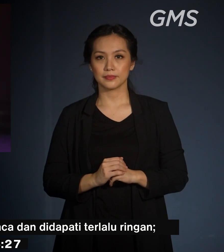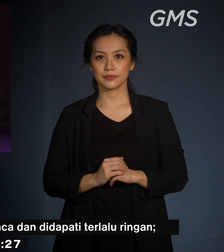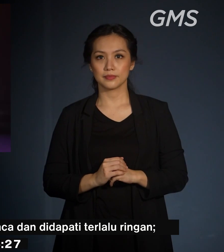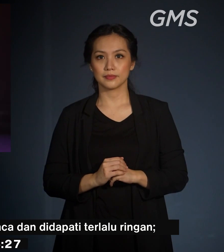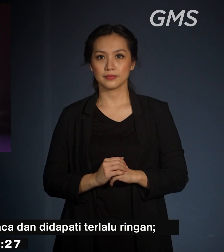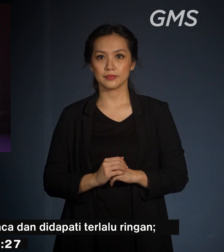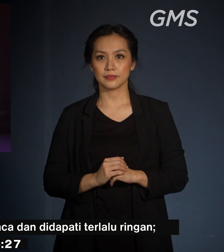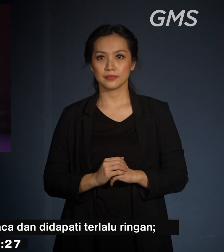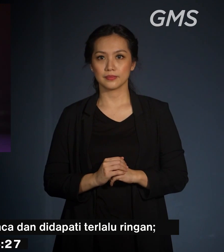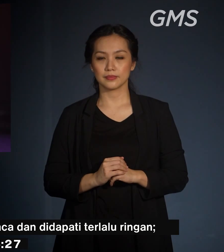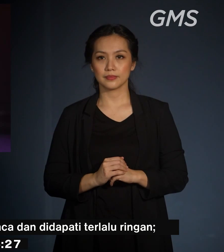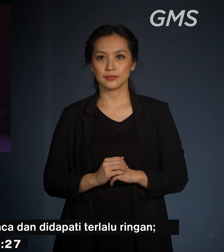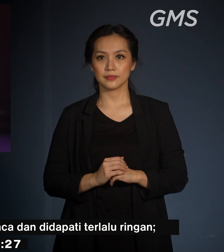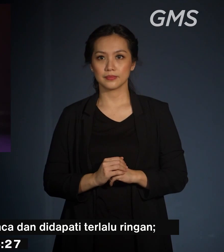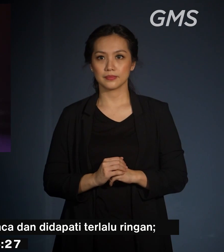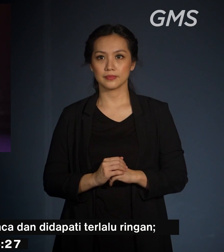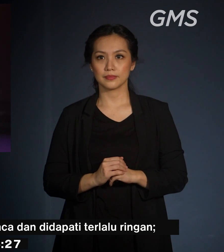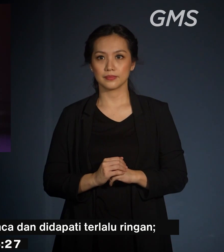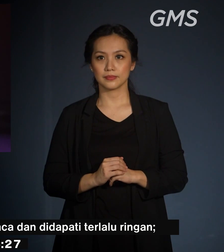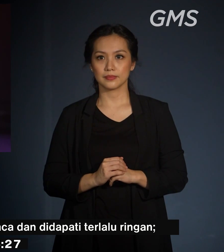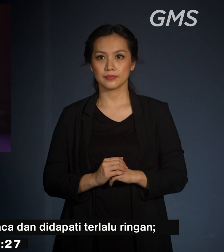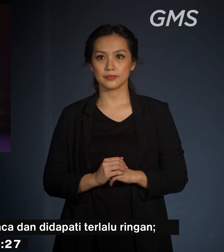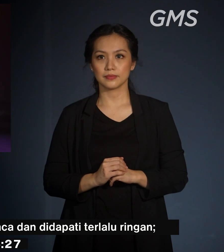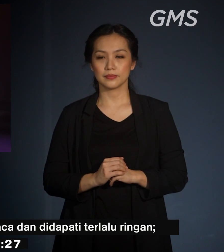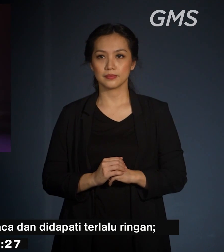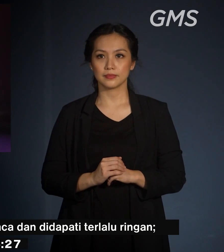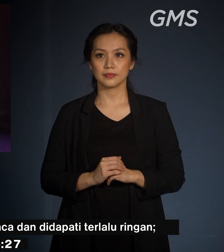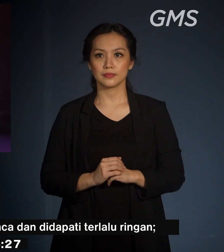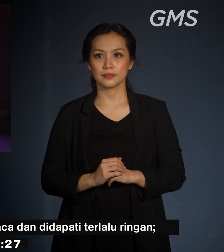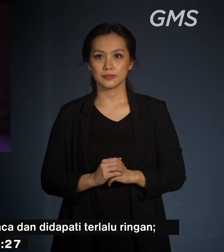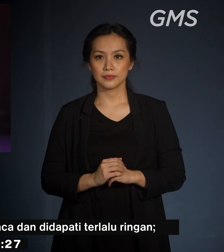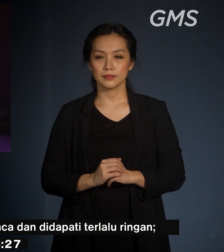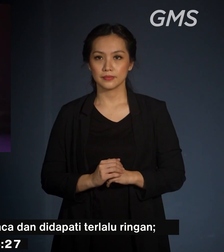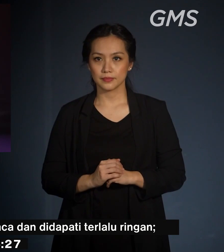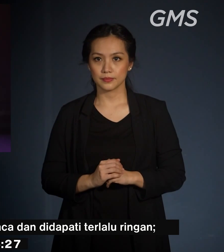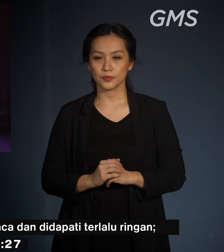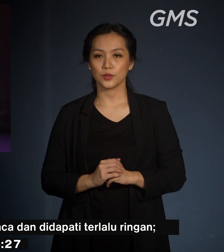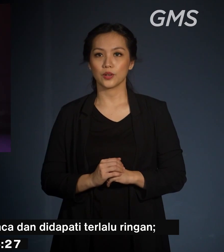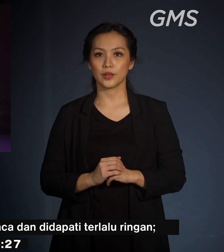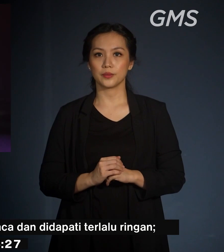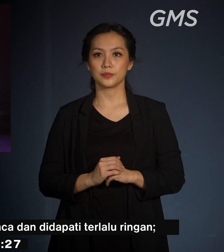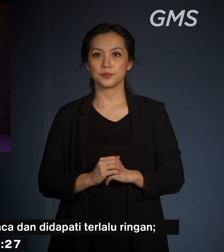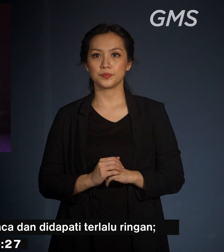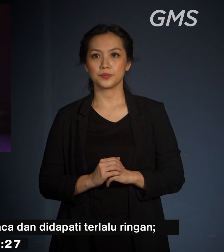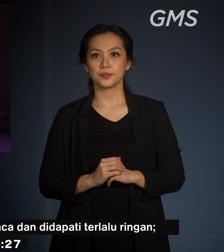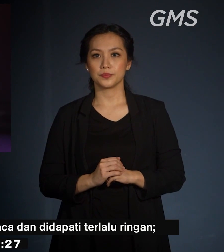Tekel artinya Tuanku ditimbang dengan neraca dan didapati terlalu ringan.